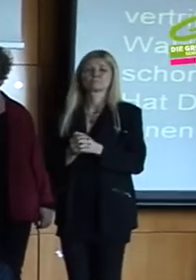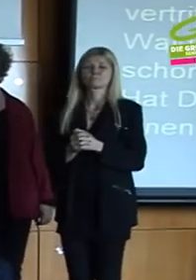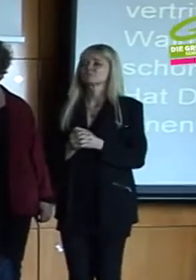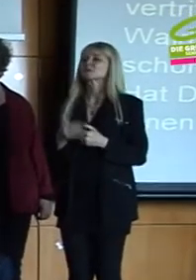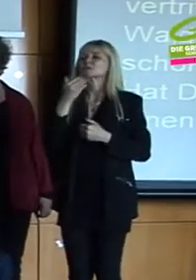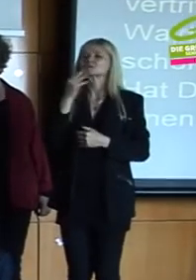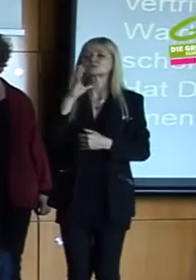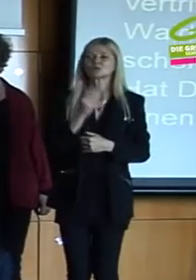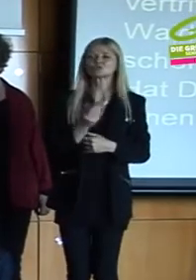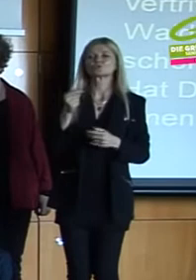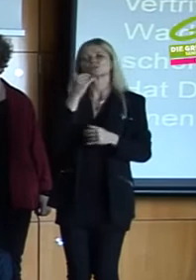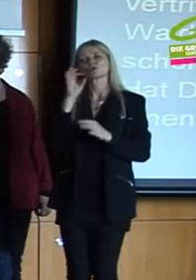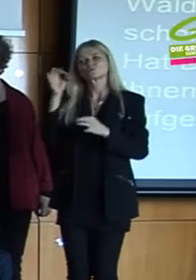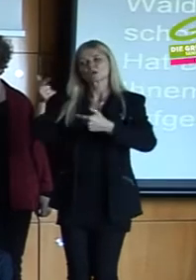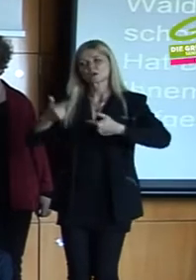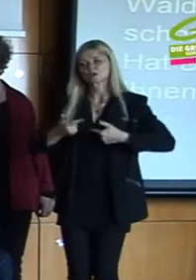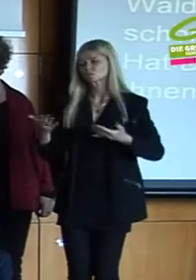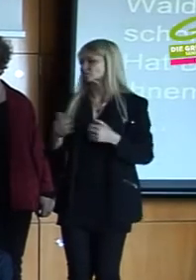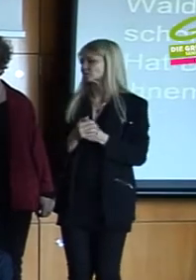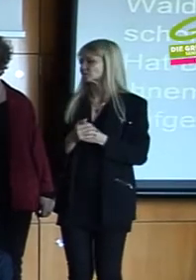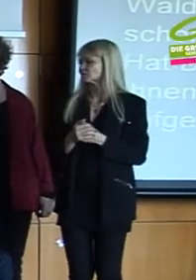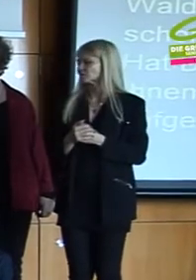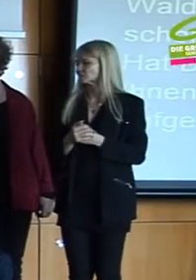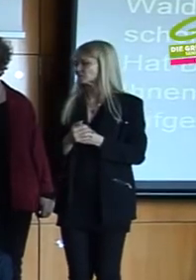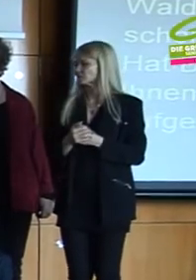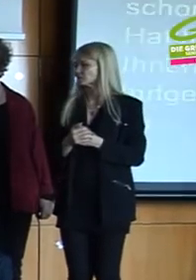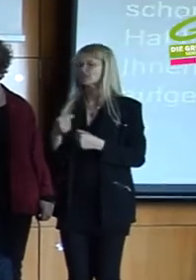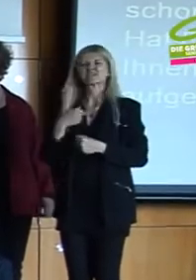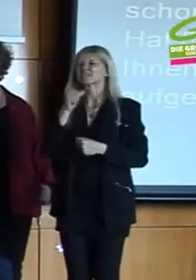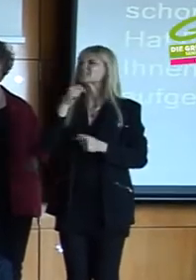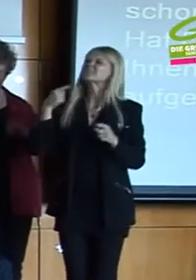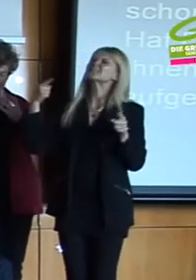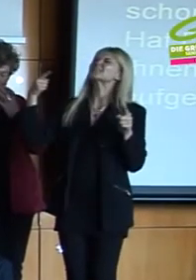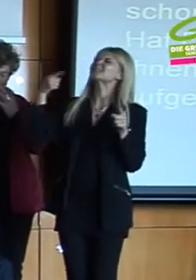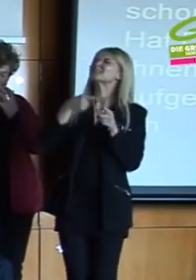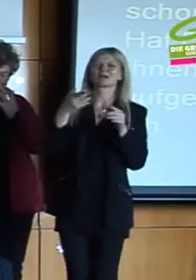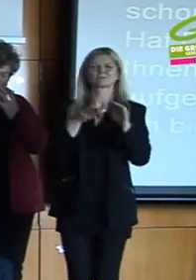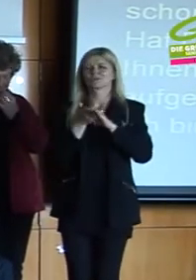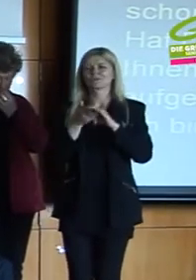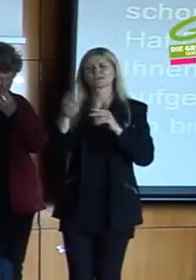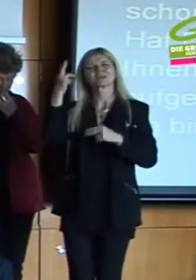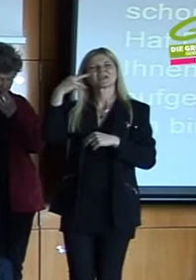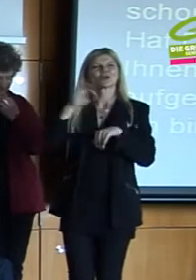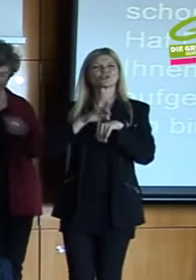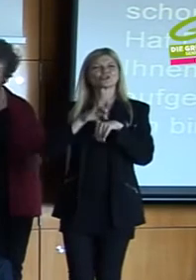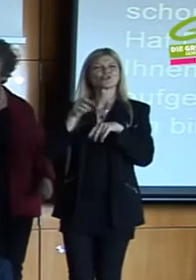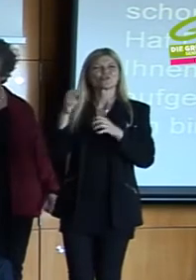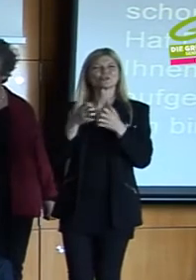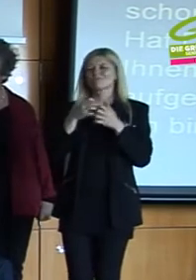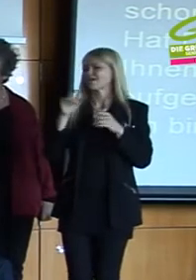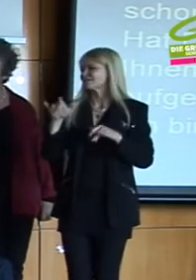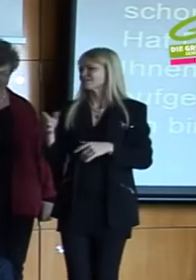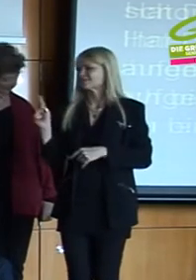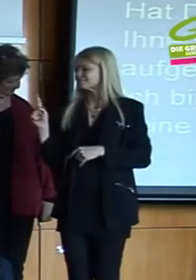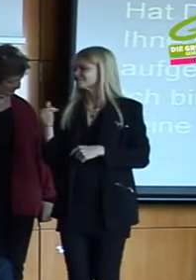Dankeschön. Danke für die Einladung. Ich bin nicht direkt als Vertretung von Herrn Dr. Waldner hier, sondern ich bin